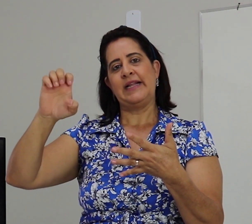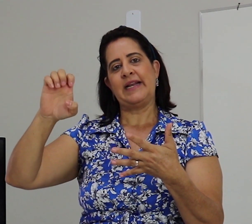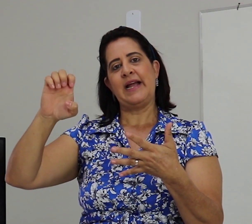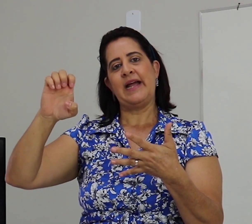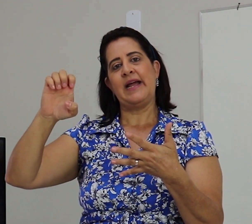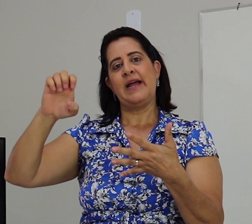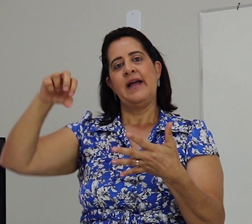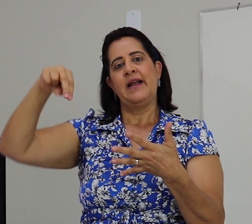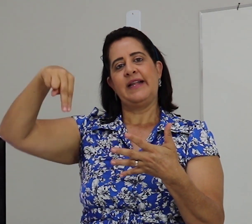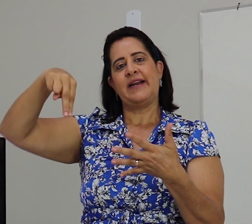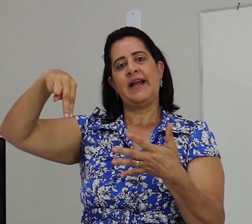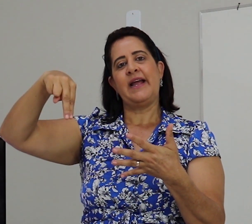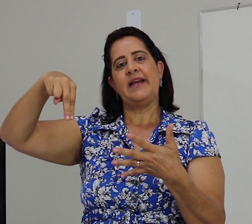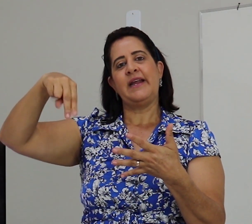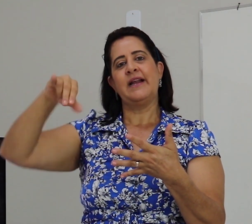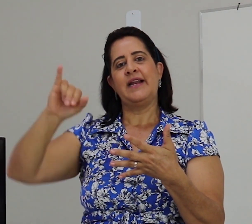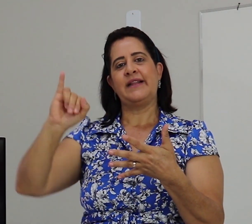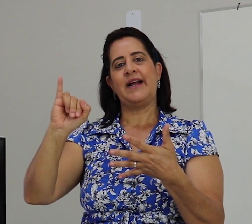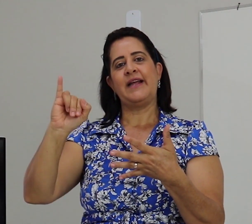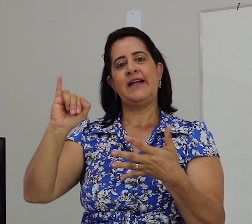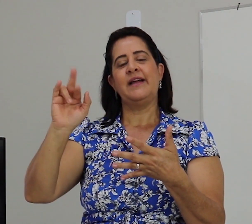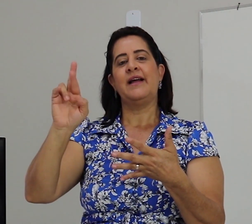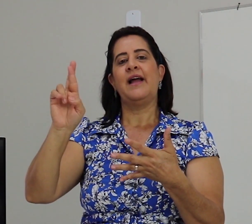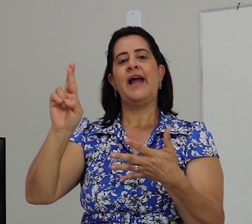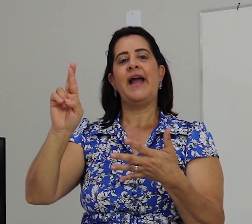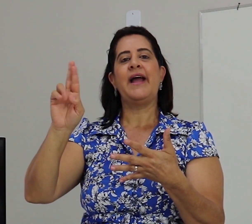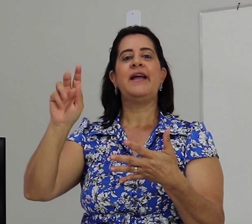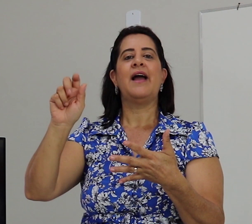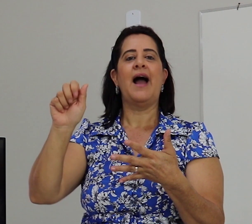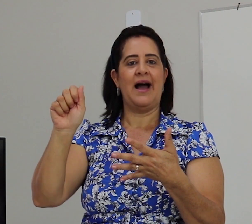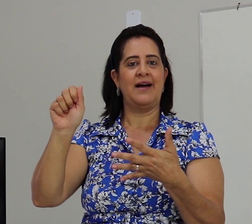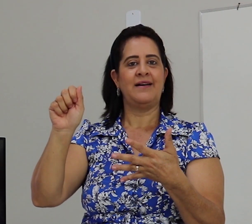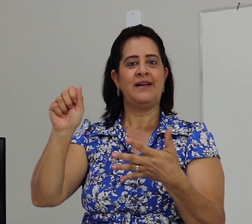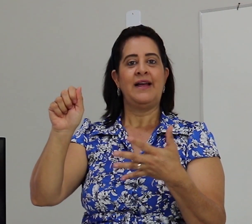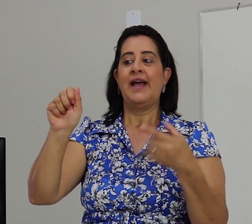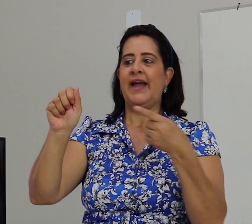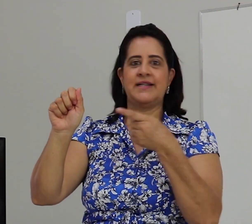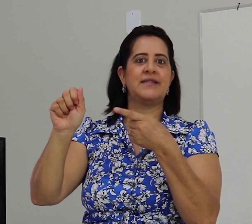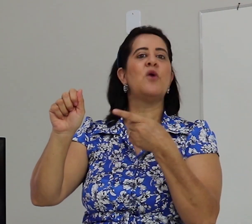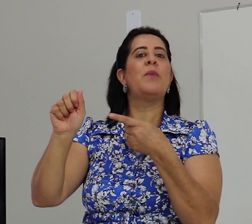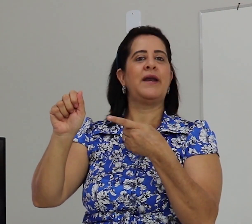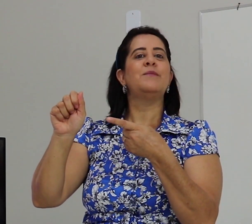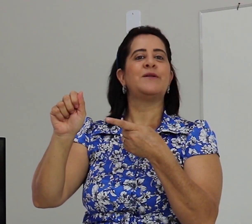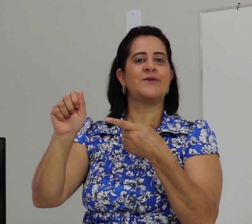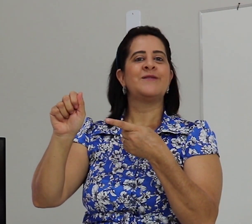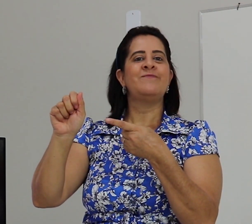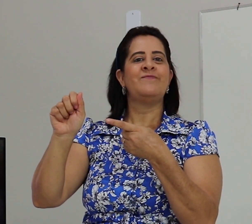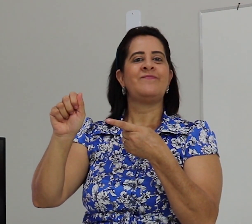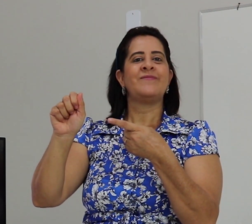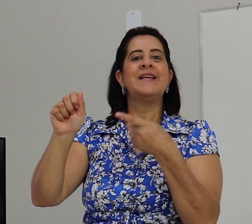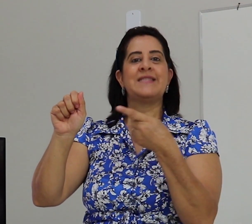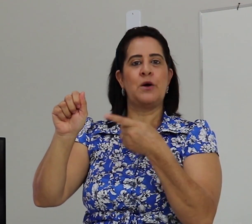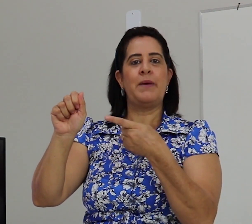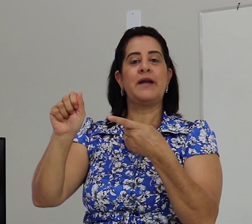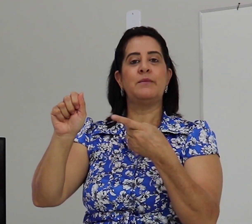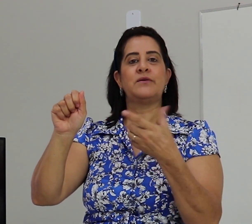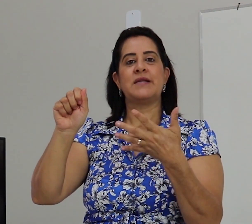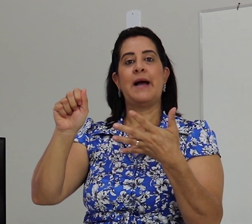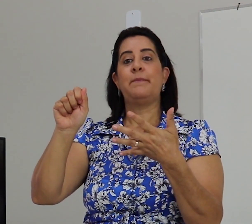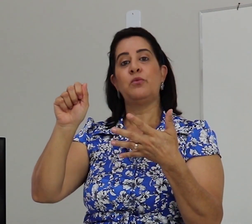letra E, letra N, letra I, R, A. Esses são parâmetros. São parâmetros. O